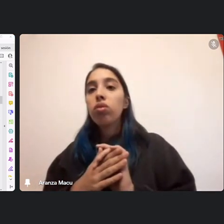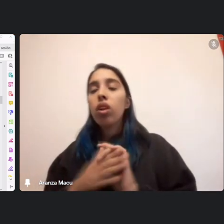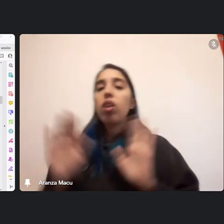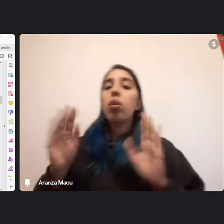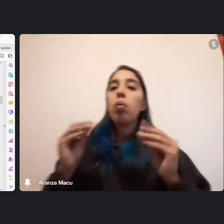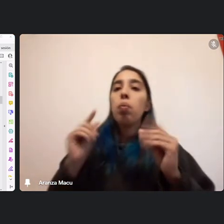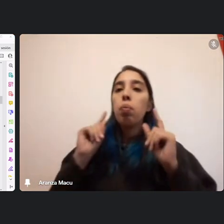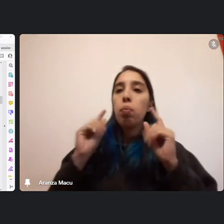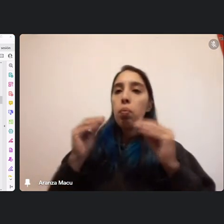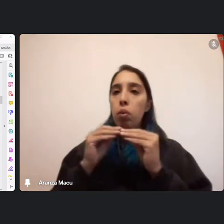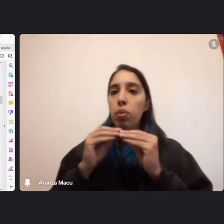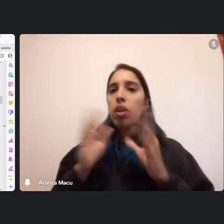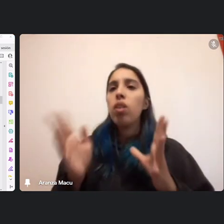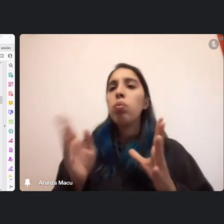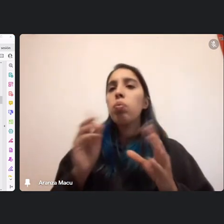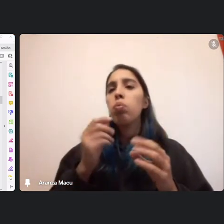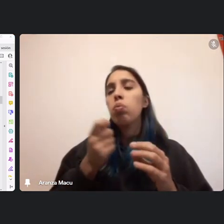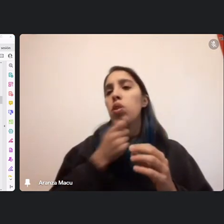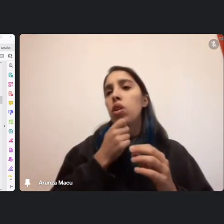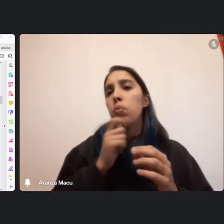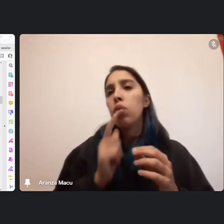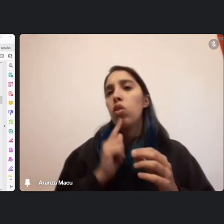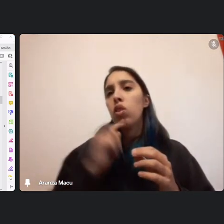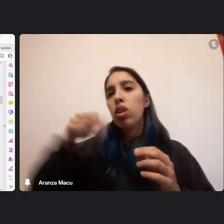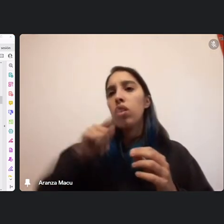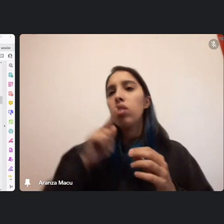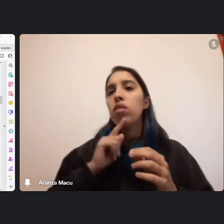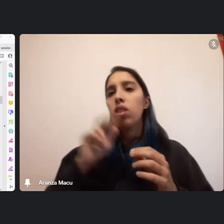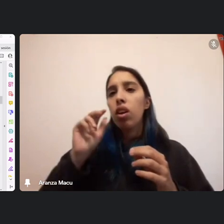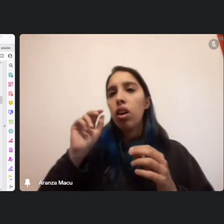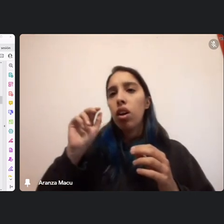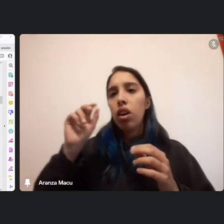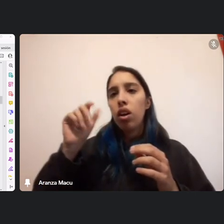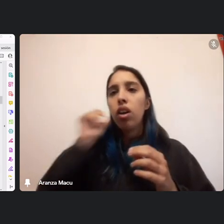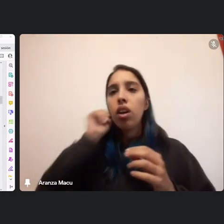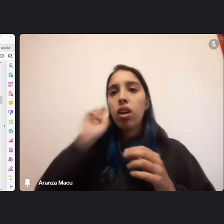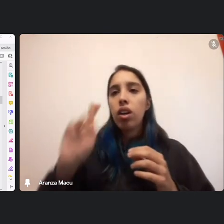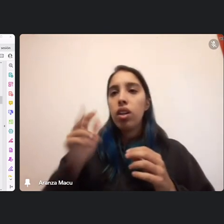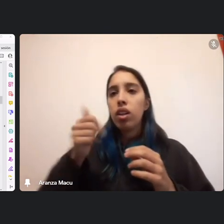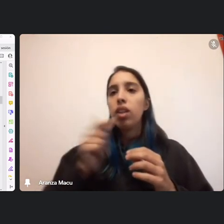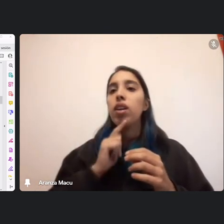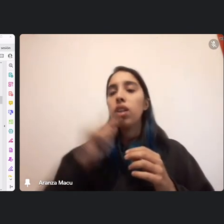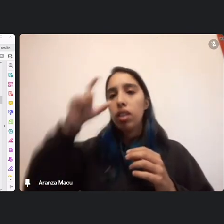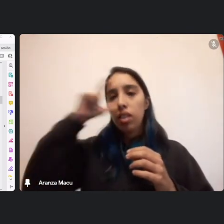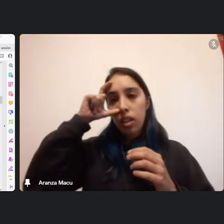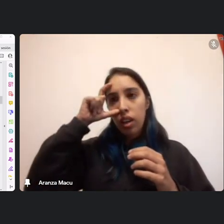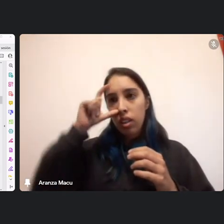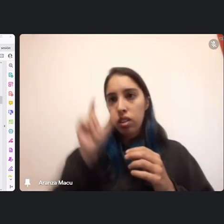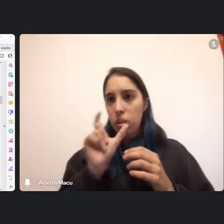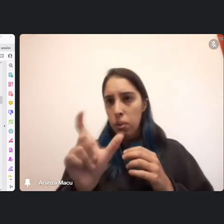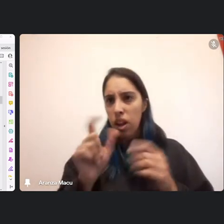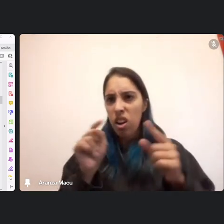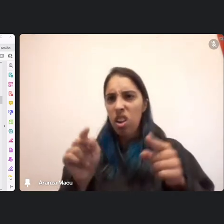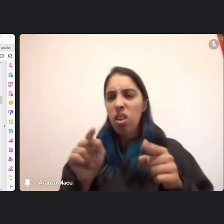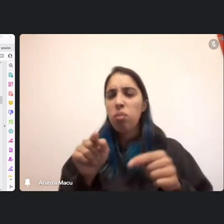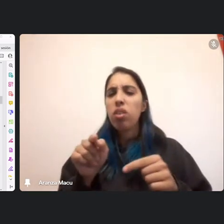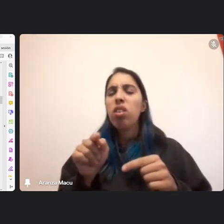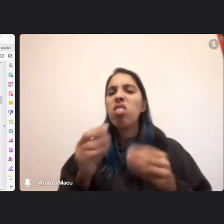¿no está cumpliendo el rol? Porque dice